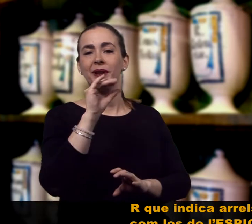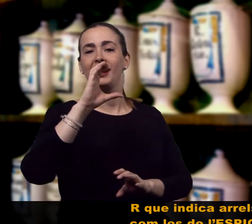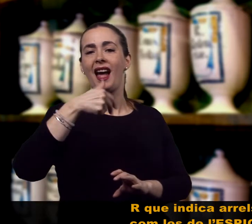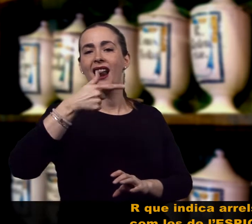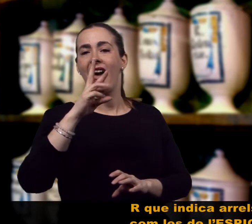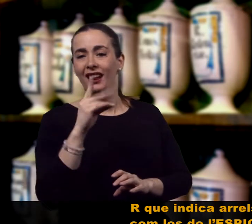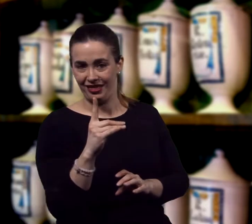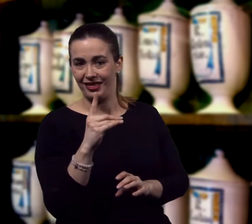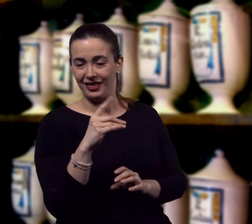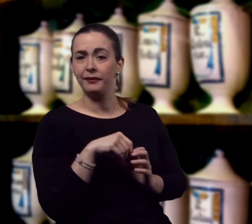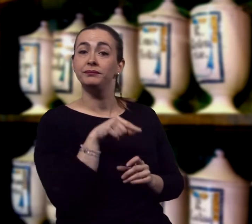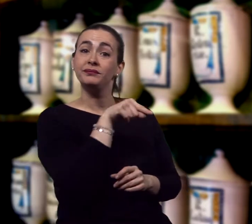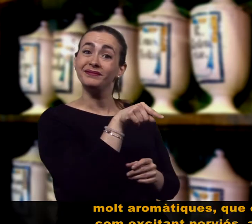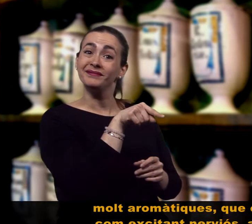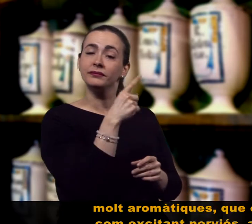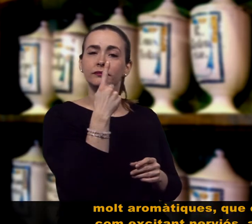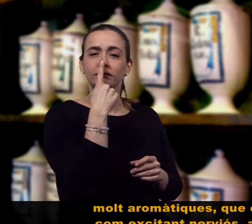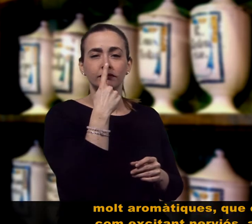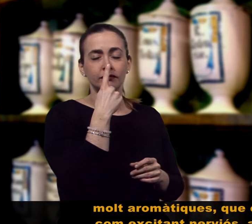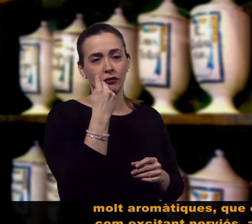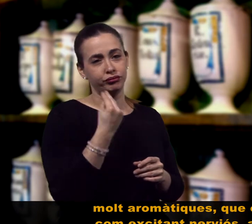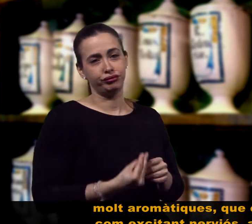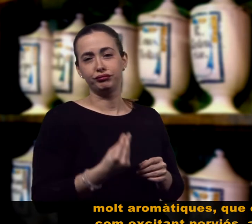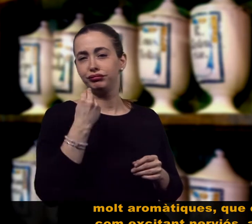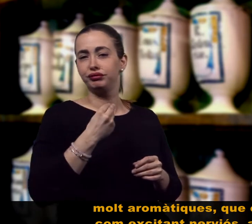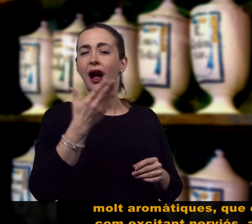a excitant nerviós, avui en desús.